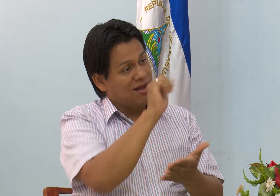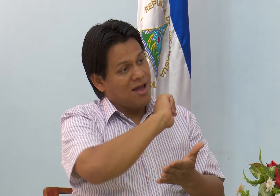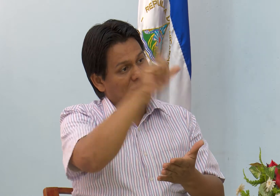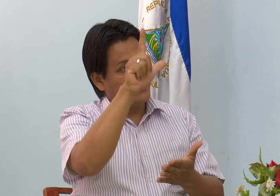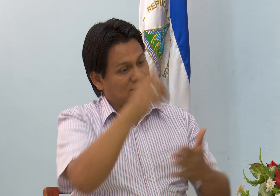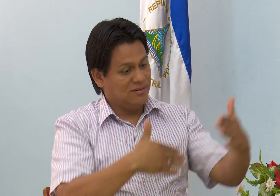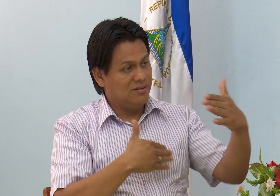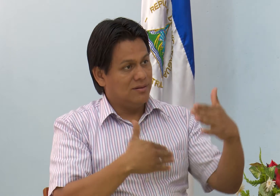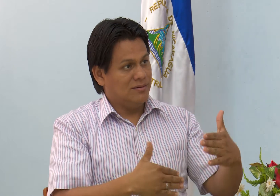piñata.